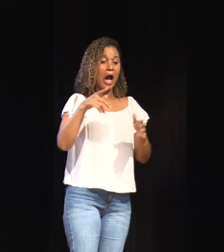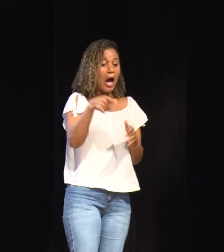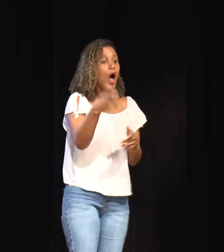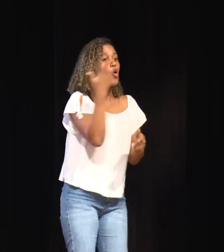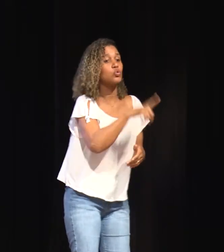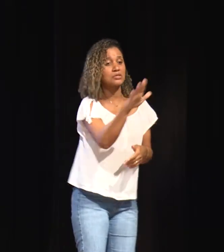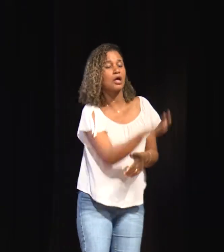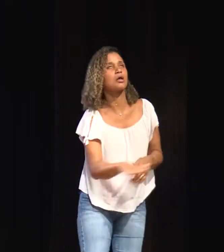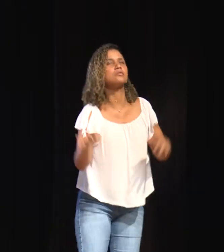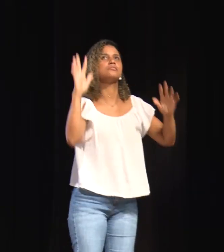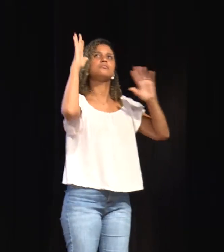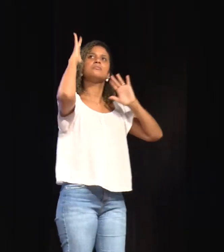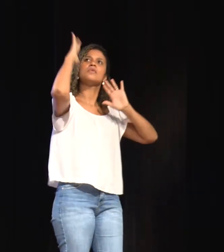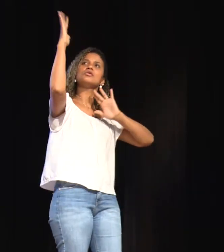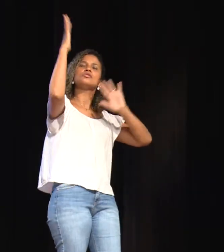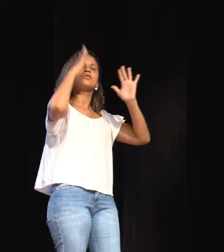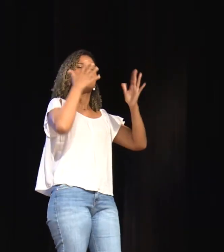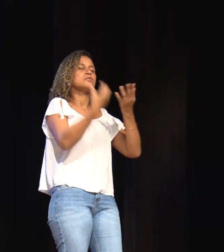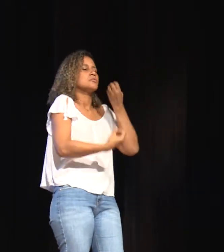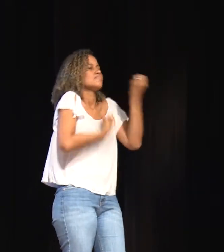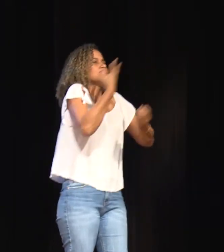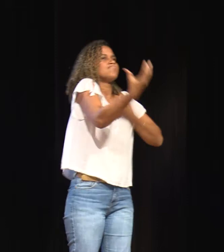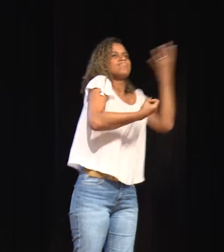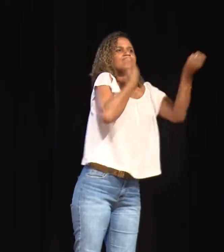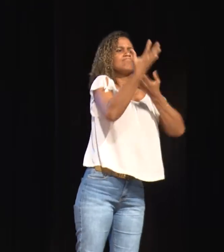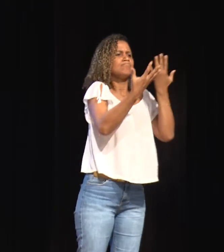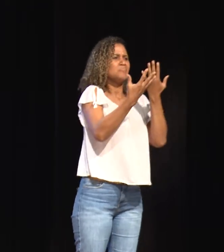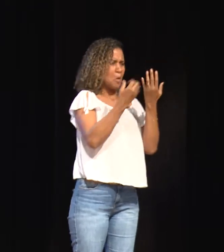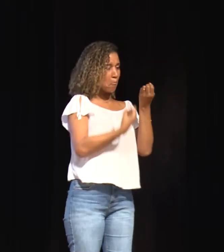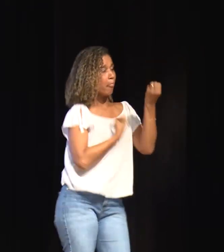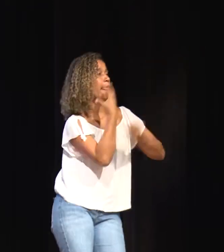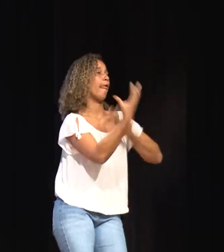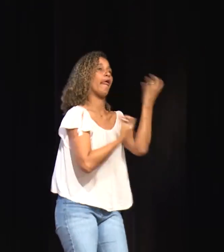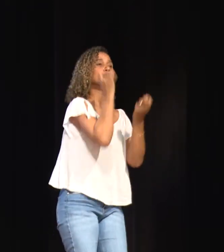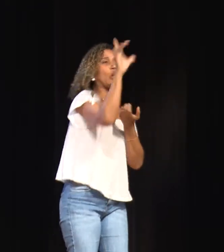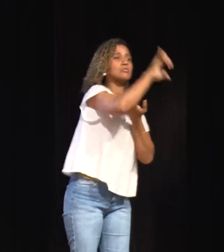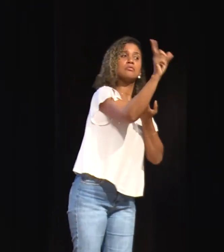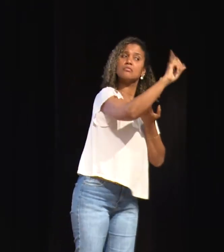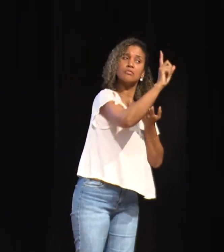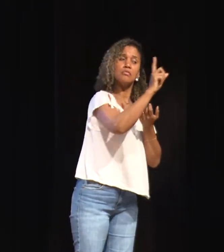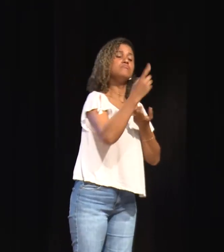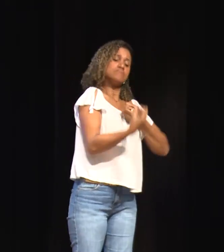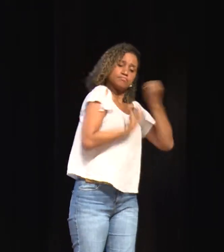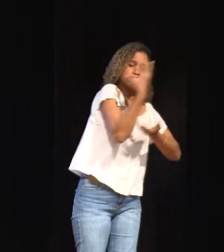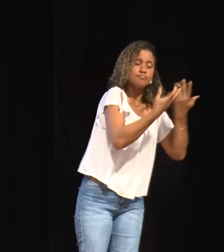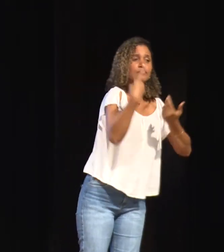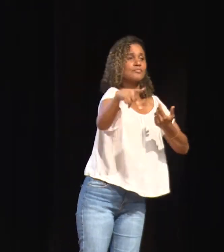literatura, é uma forma das crianças poderem estar pensando e trabalhando muito mais com a